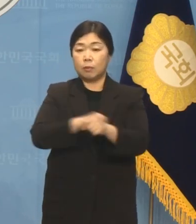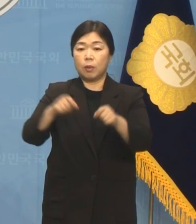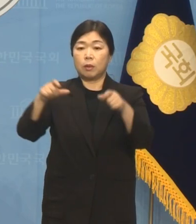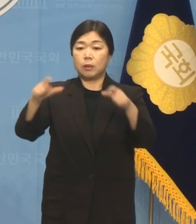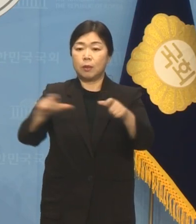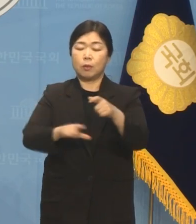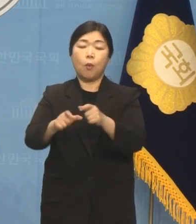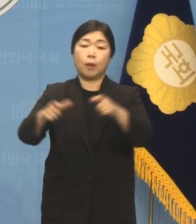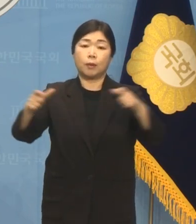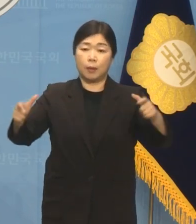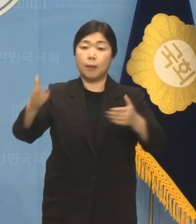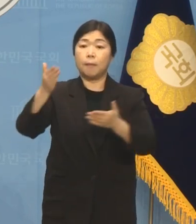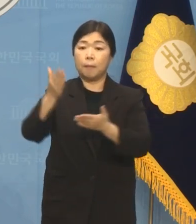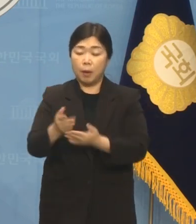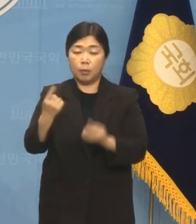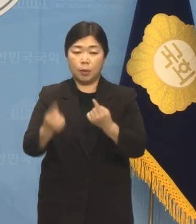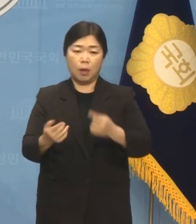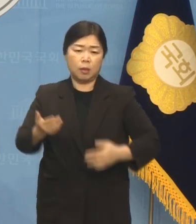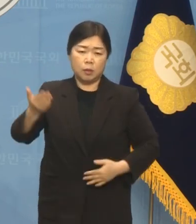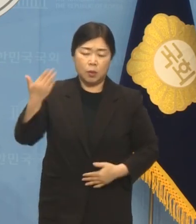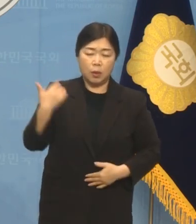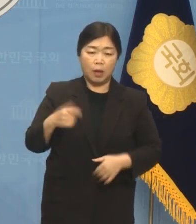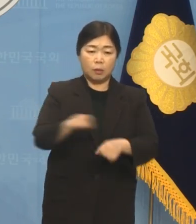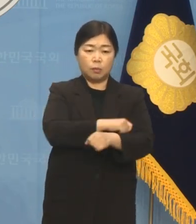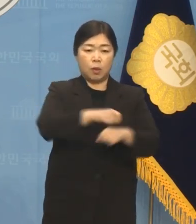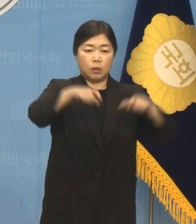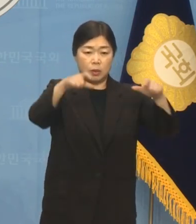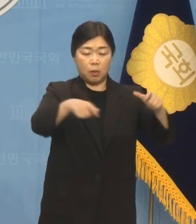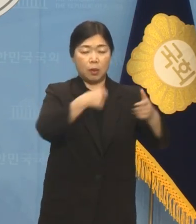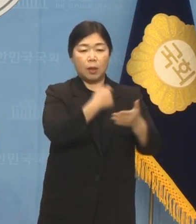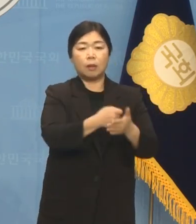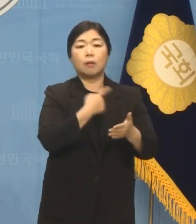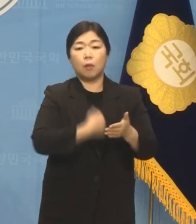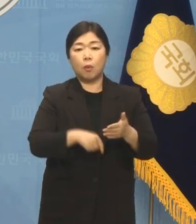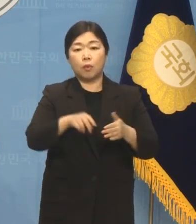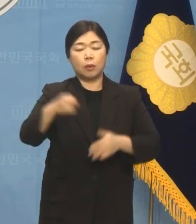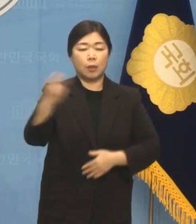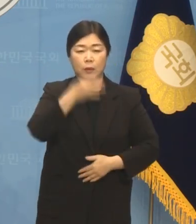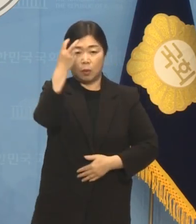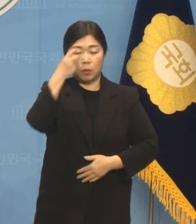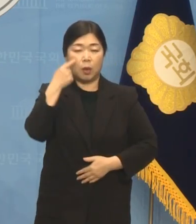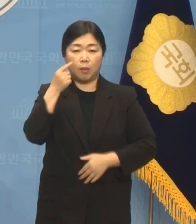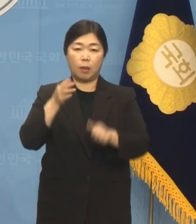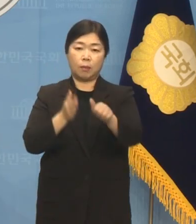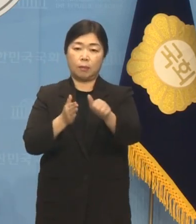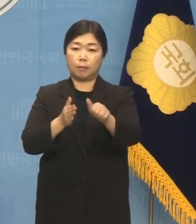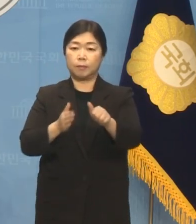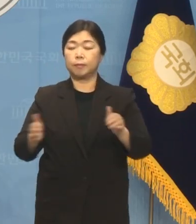지금까지의 관광특구 정책 실효성의 재검토입니다. 이상입니다.